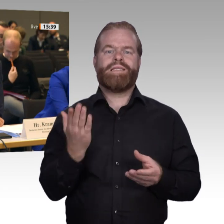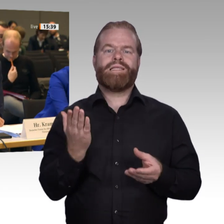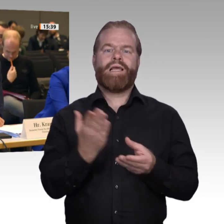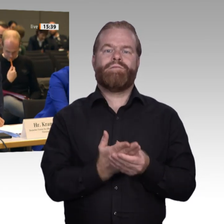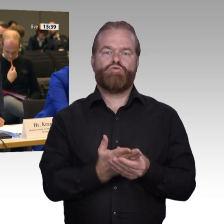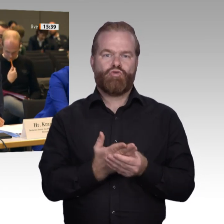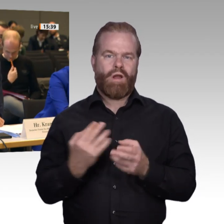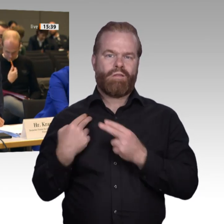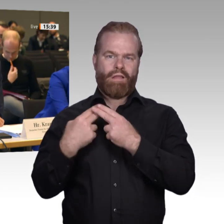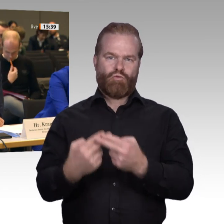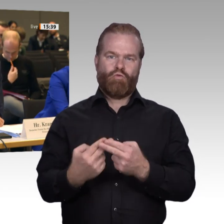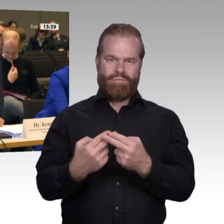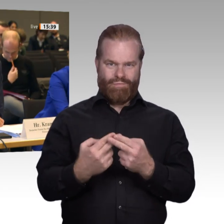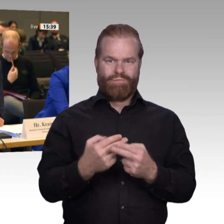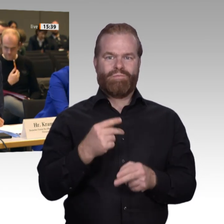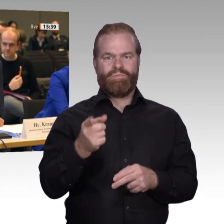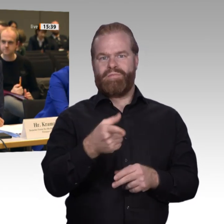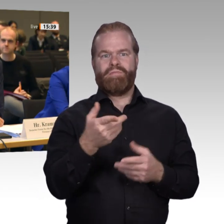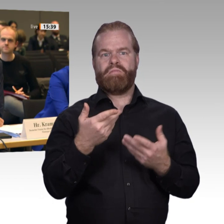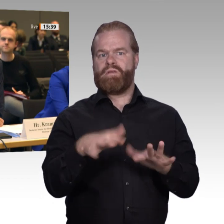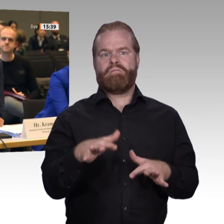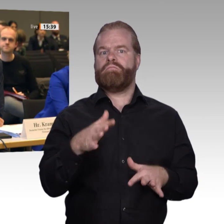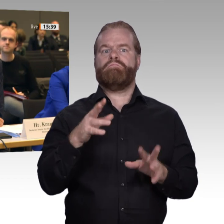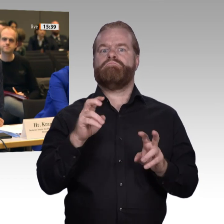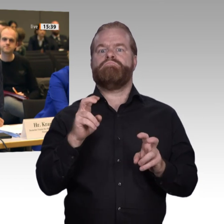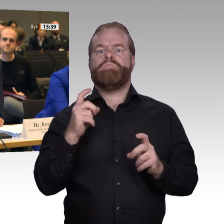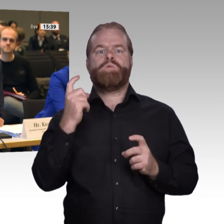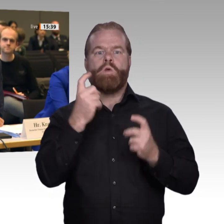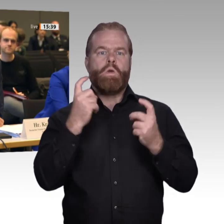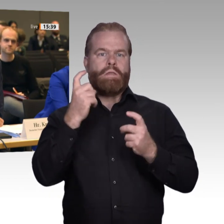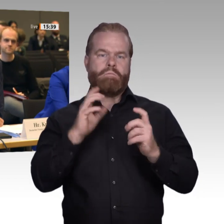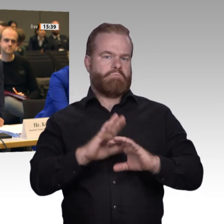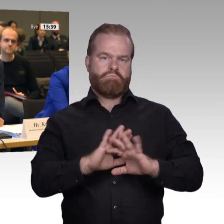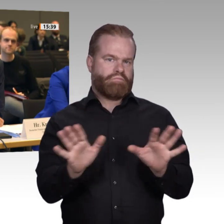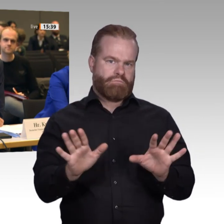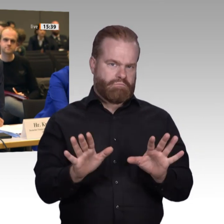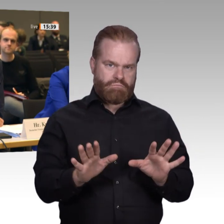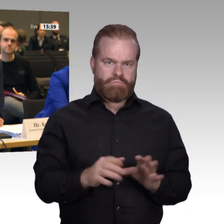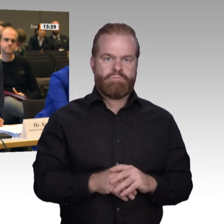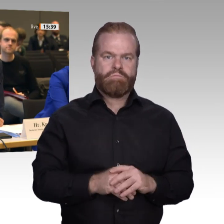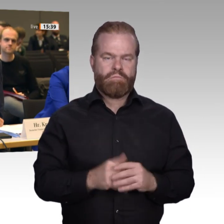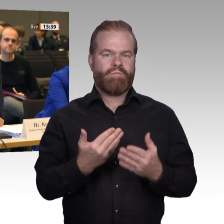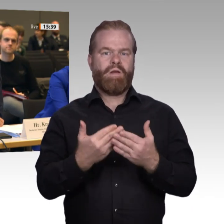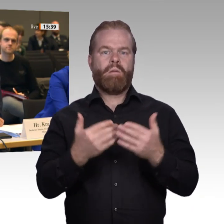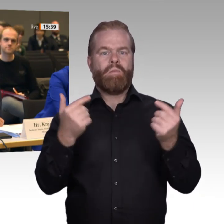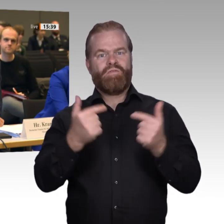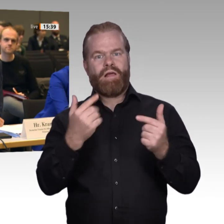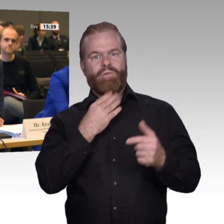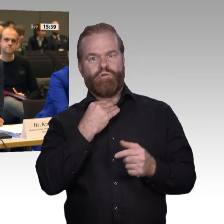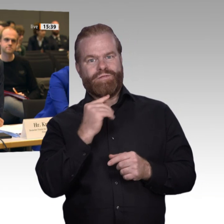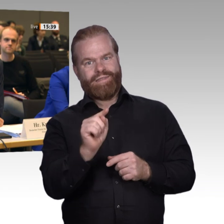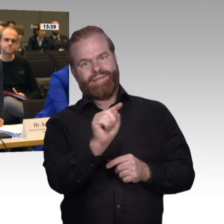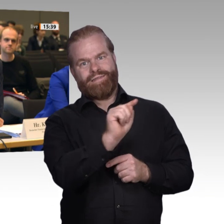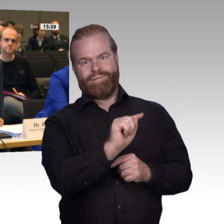Eltern. Drittens halte ich es auch unter Gleichbehandlungsgesichtspunkten richtig, die Beschränkung